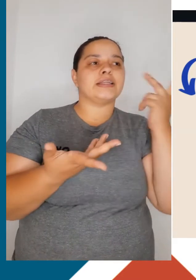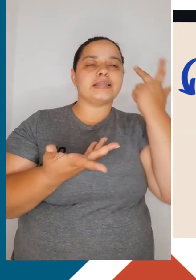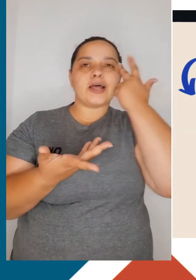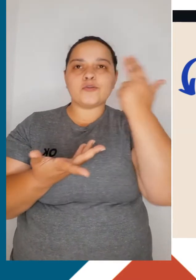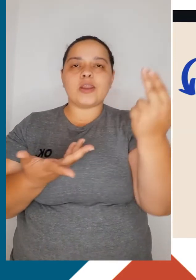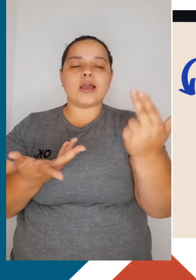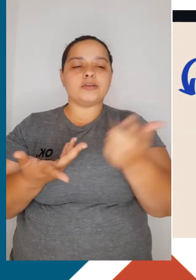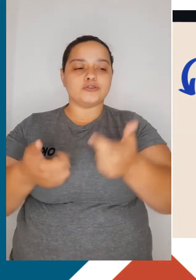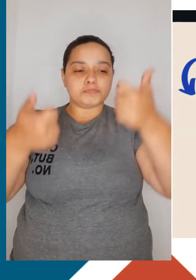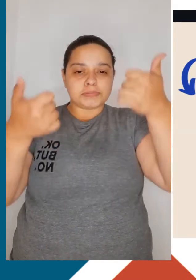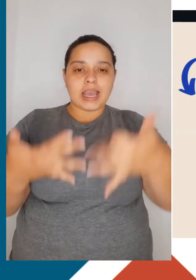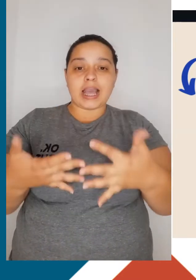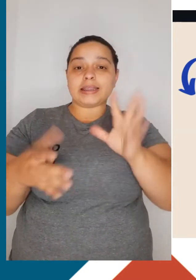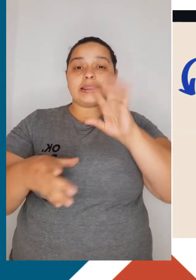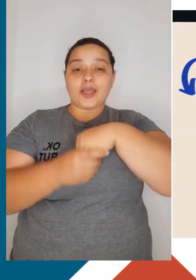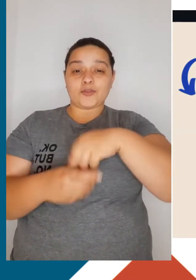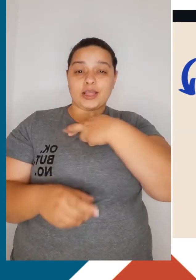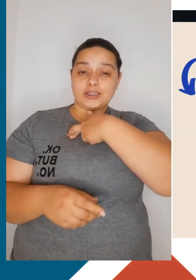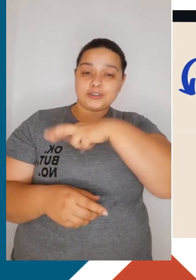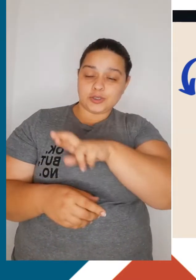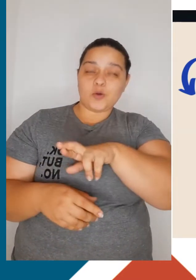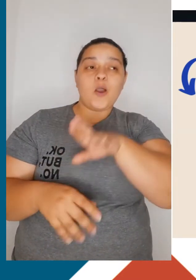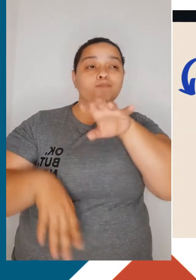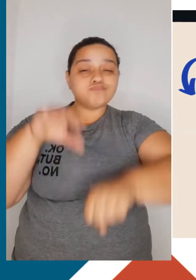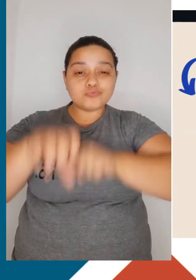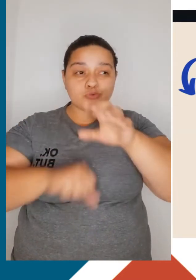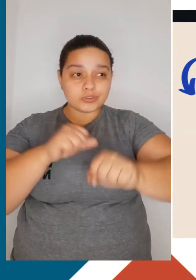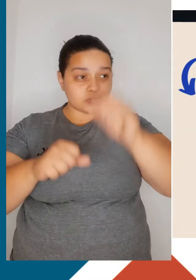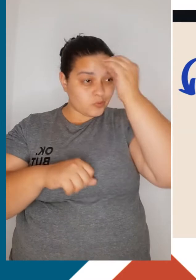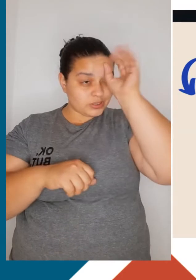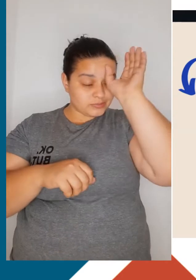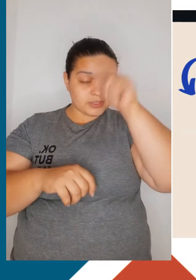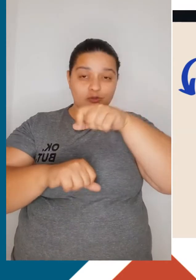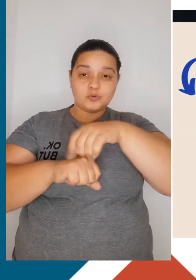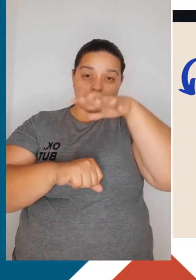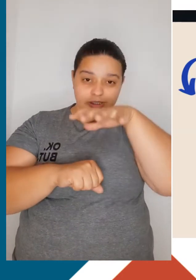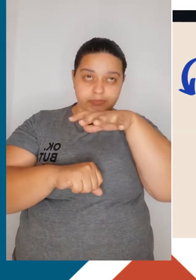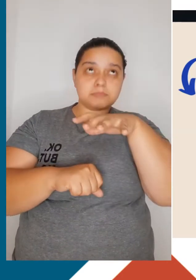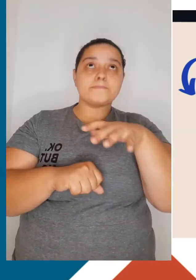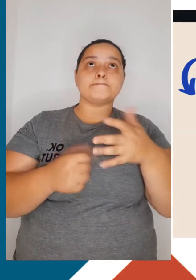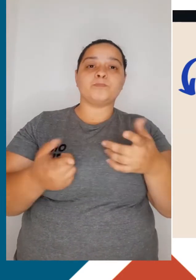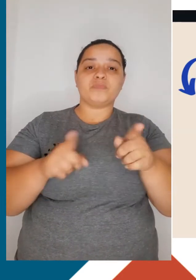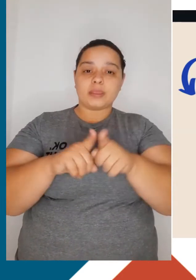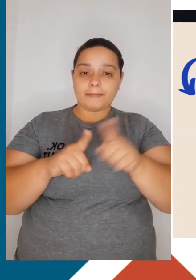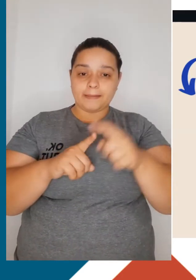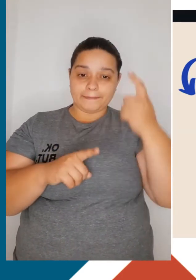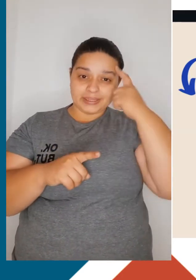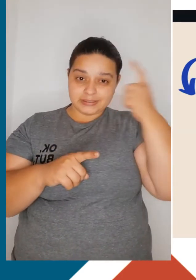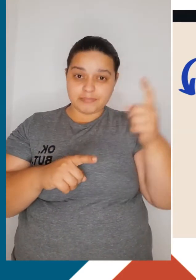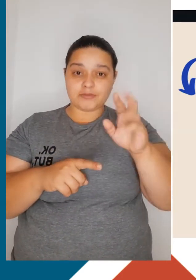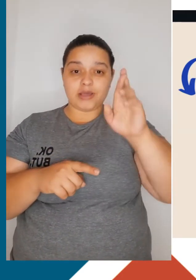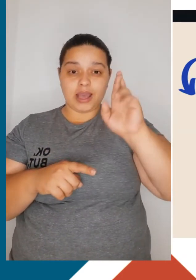através de explicações religiosas. Então, a busca pelo conhecimento do iluminismo e o